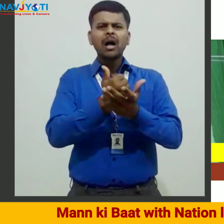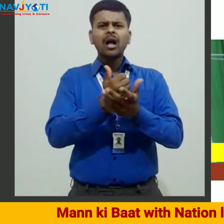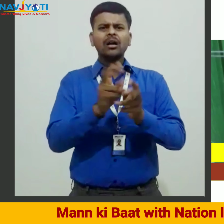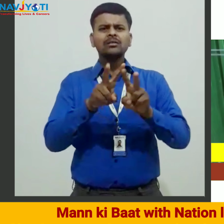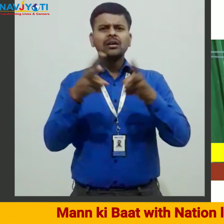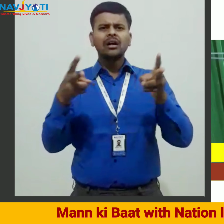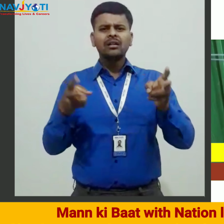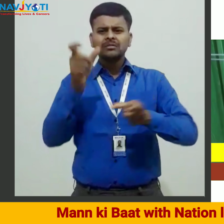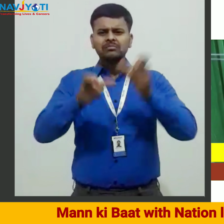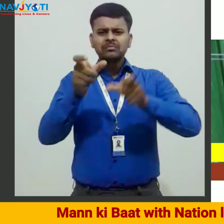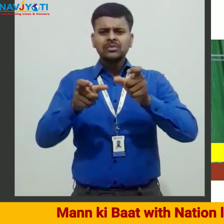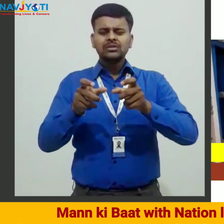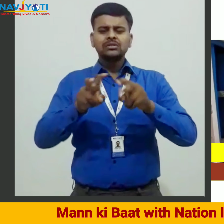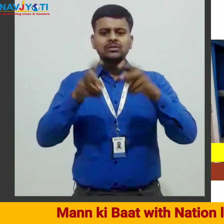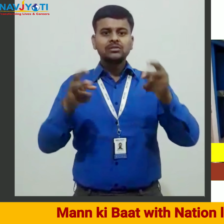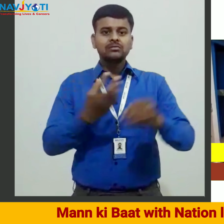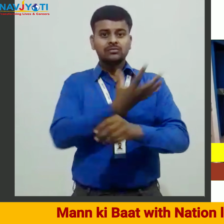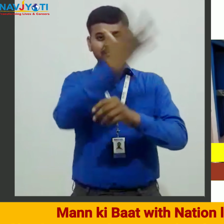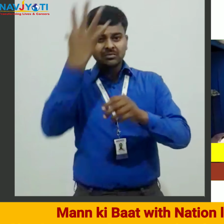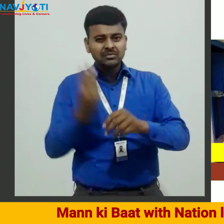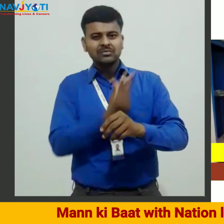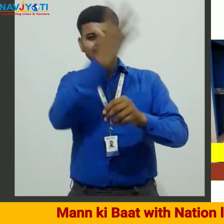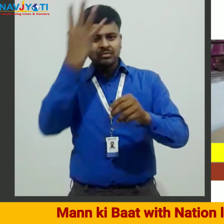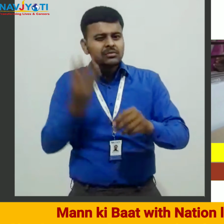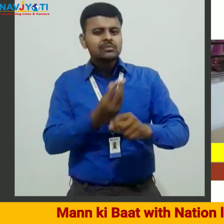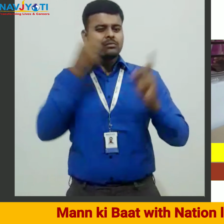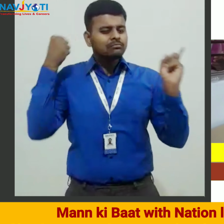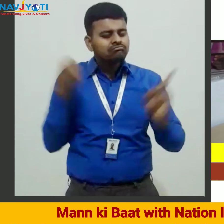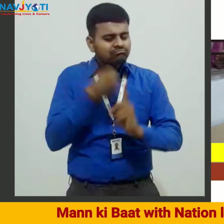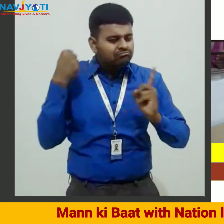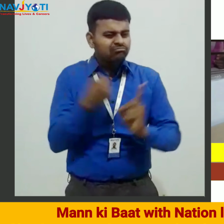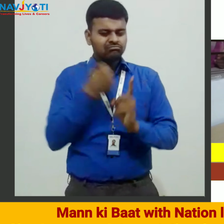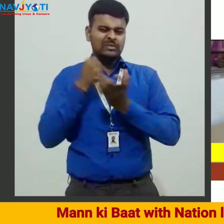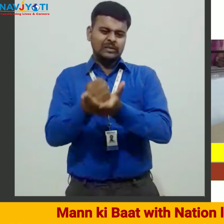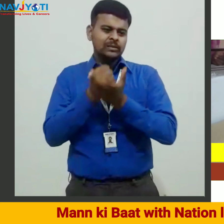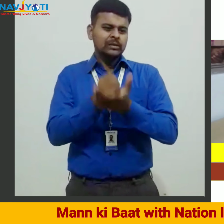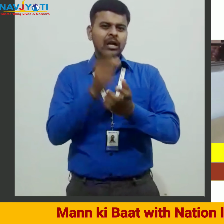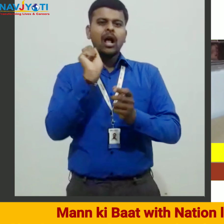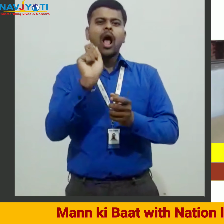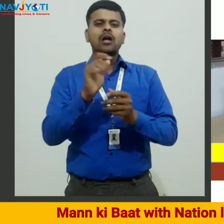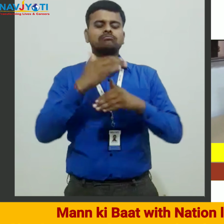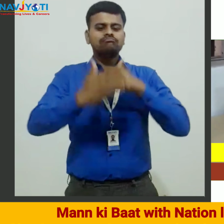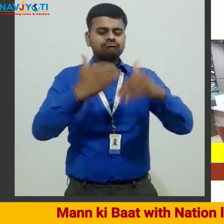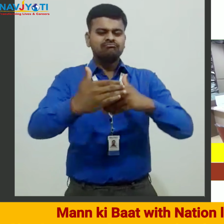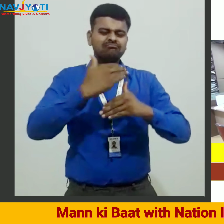जैसी सुविधाएं भी दी जा रही हैं। इन सब कामों में सरकार के अलग